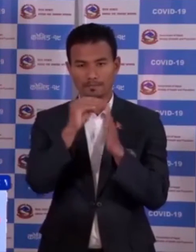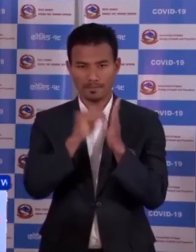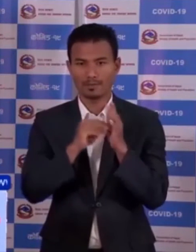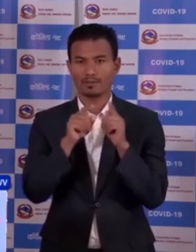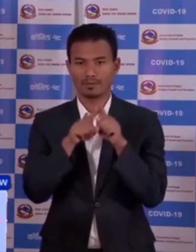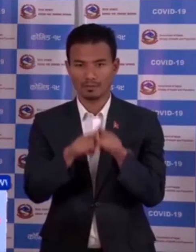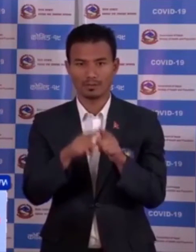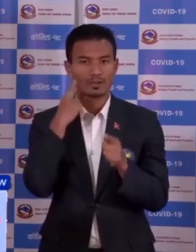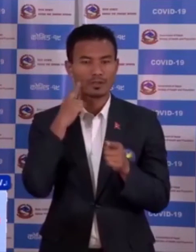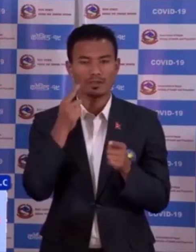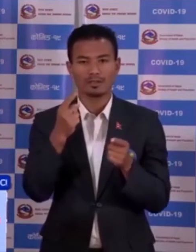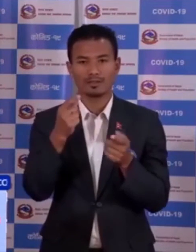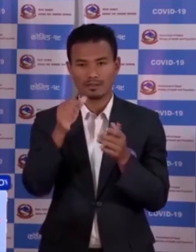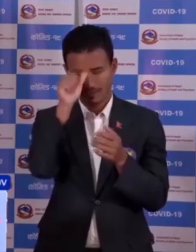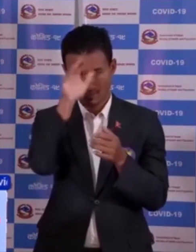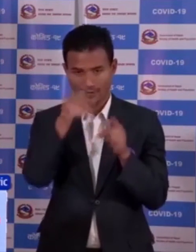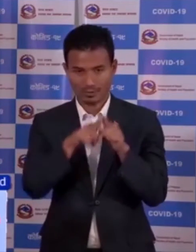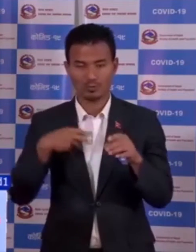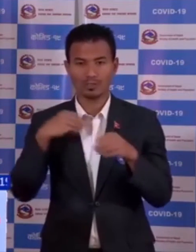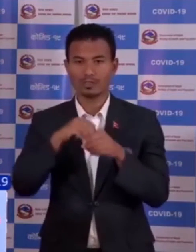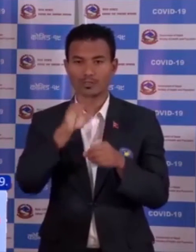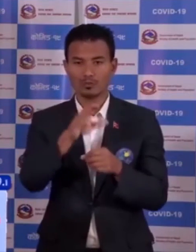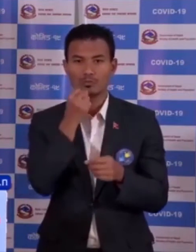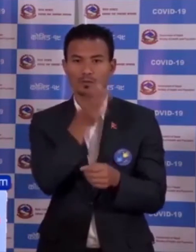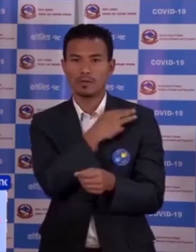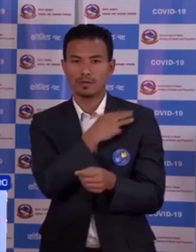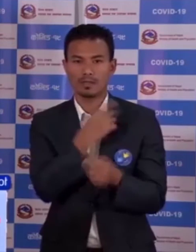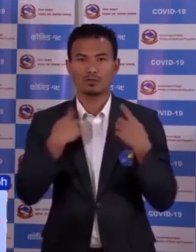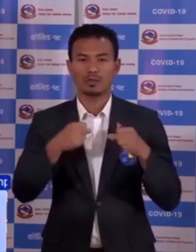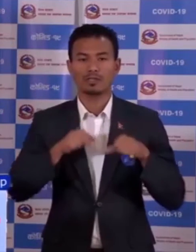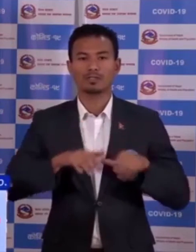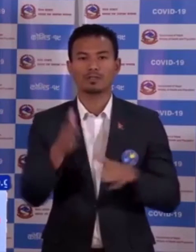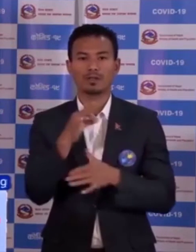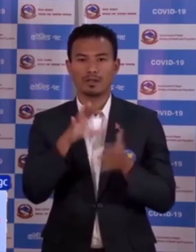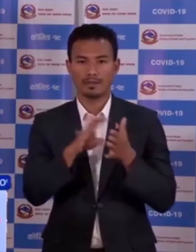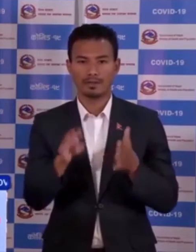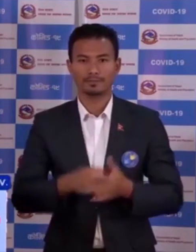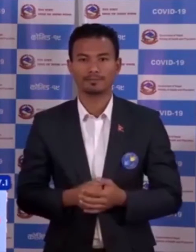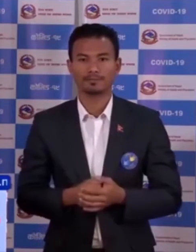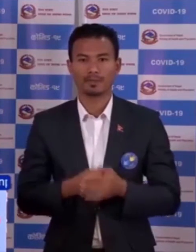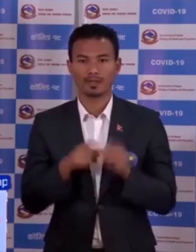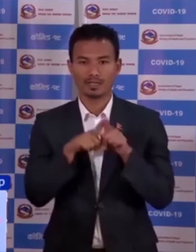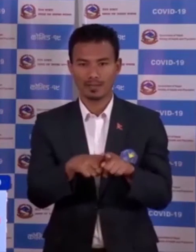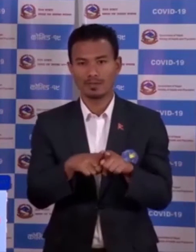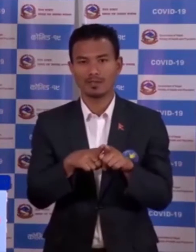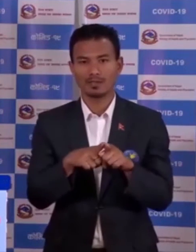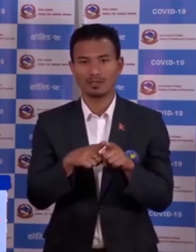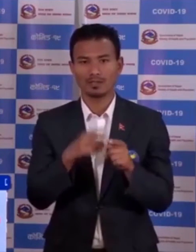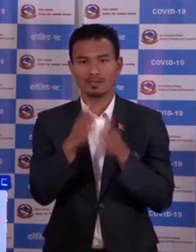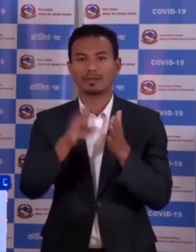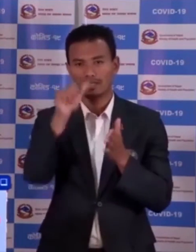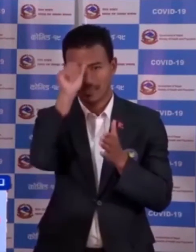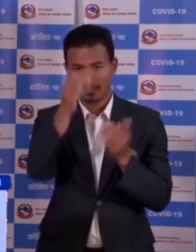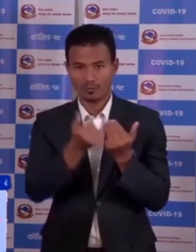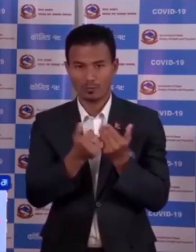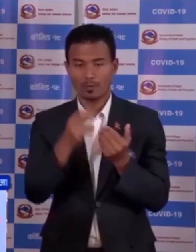15,683 रहल। आइसोलेशन में रहल के संख्या 237 रहल। जाय मध्य उपत्यका में